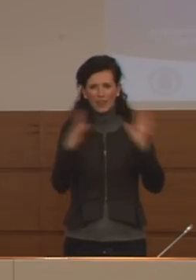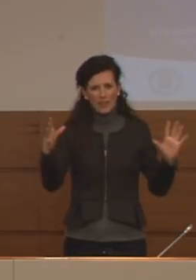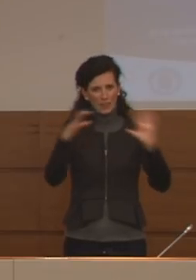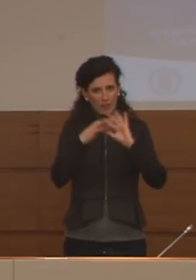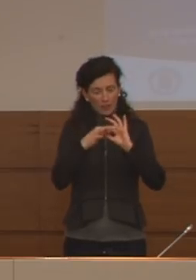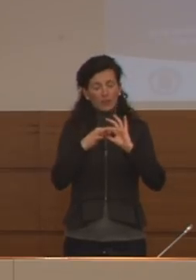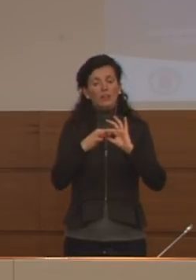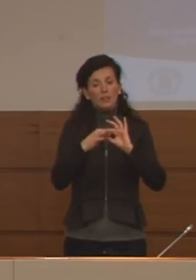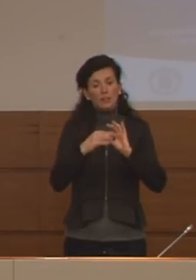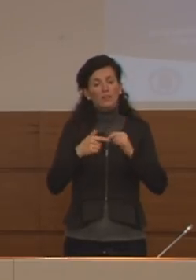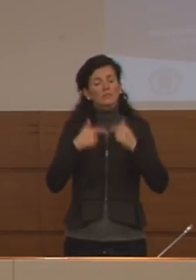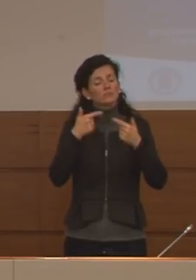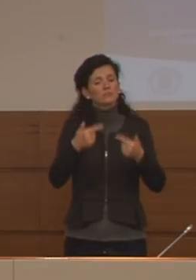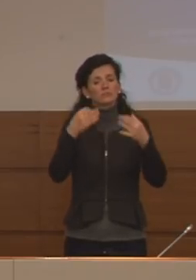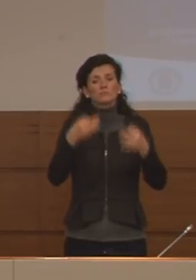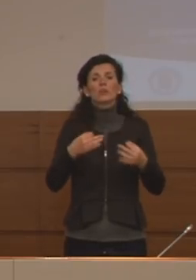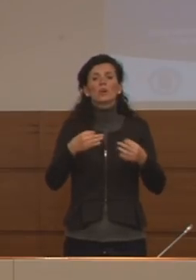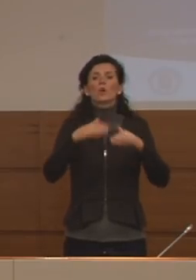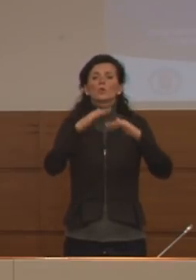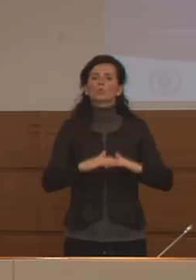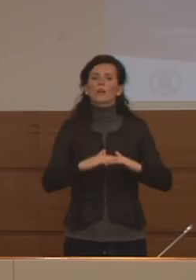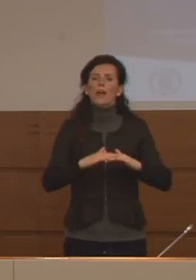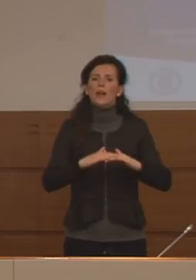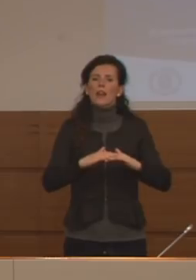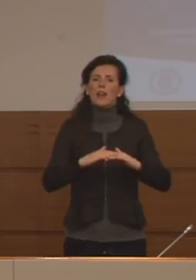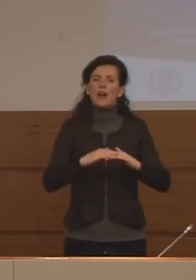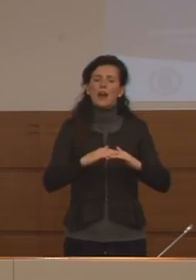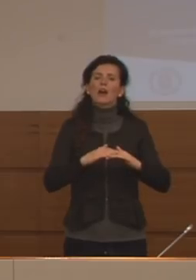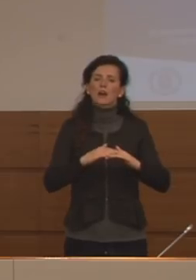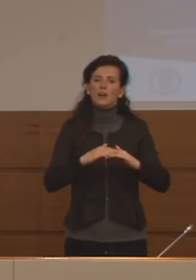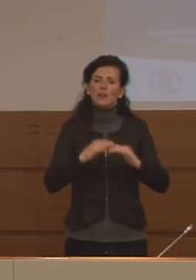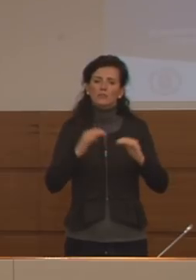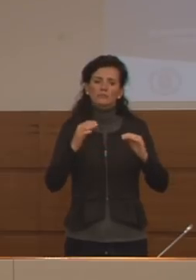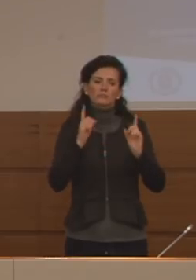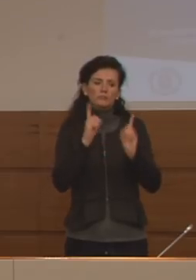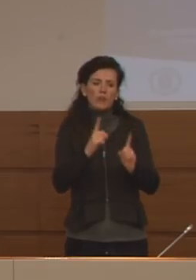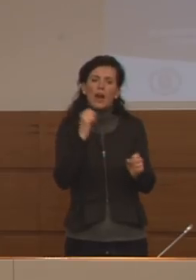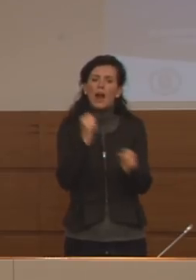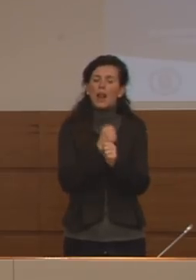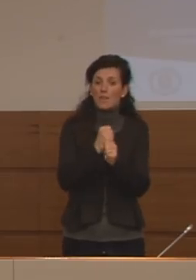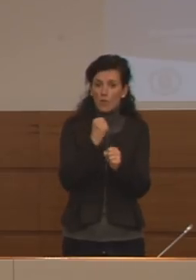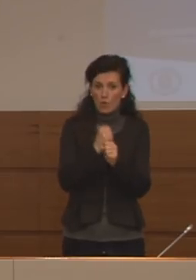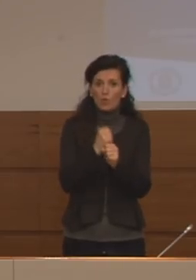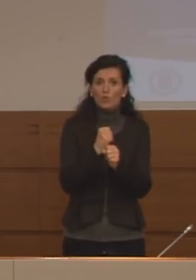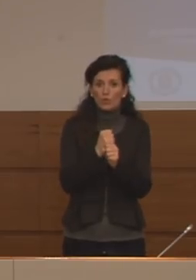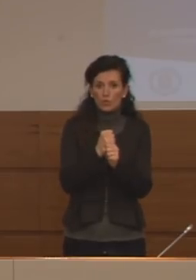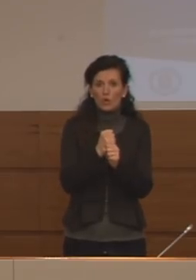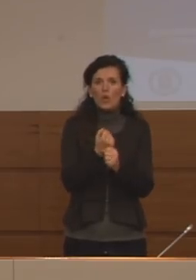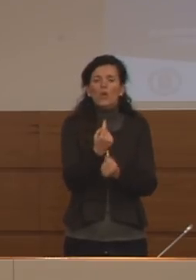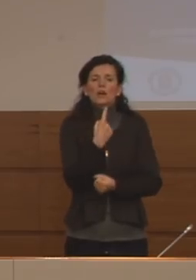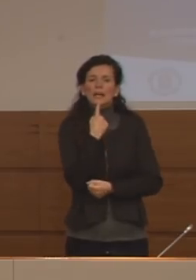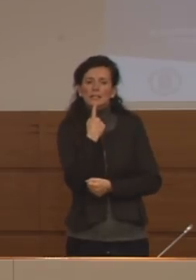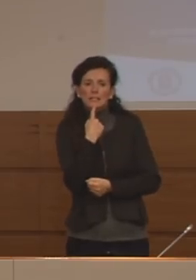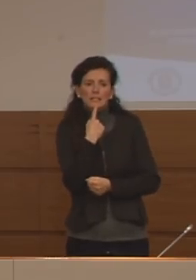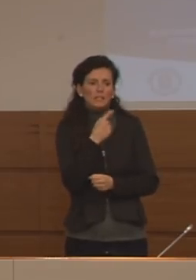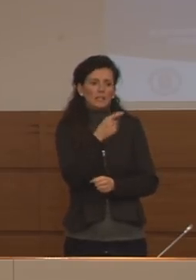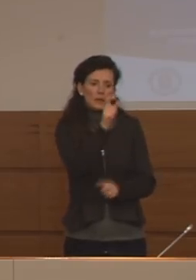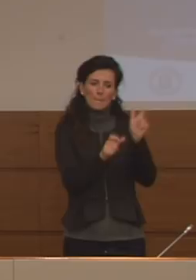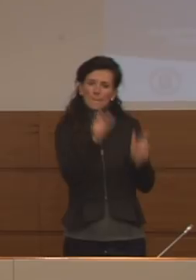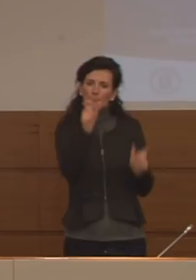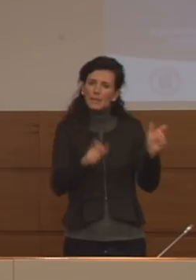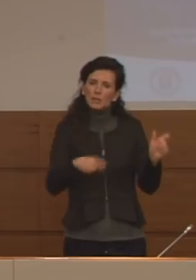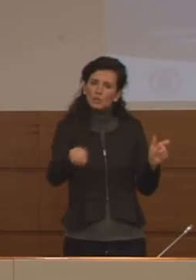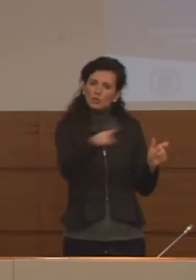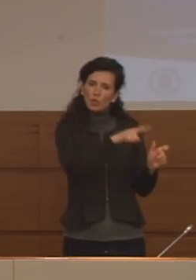tutela assicurativa in occasione di lavoro per i soggetti che sono stati